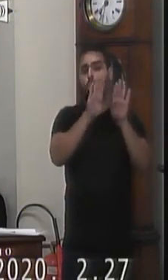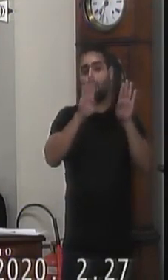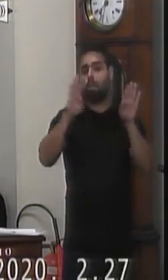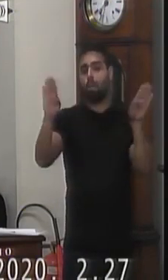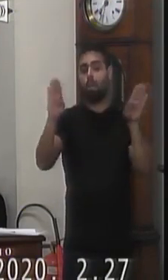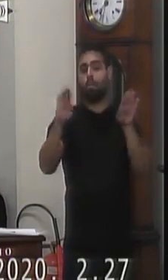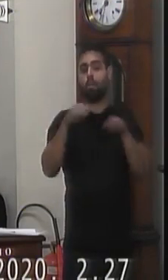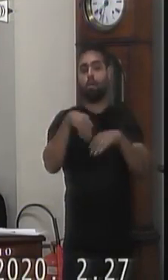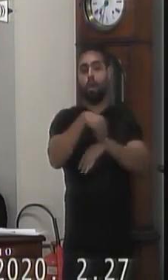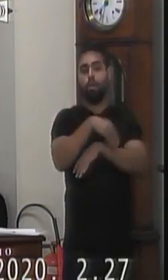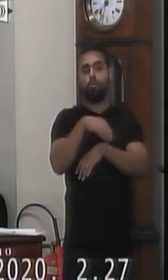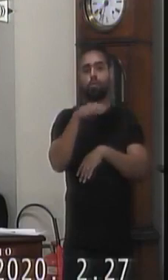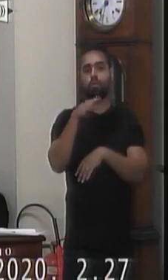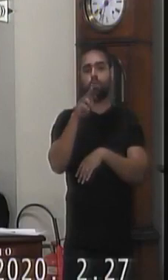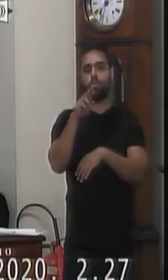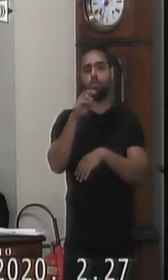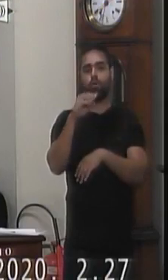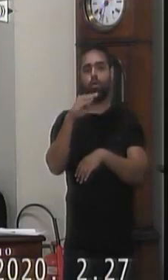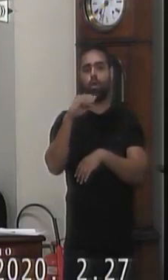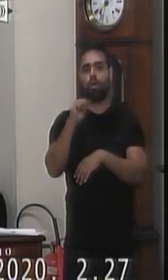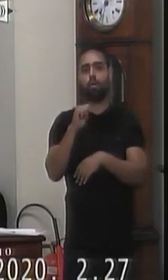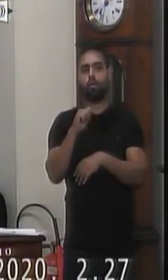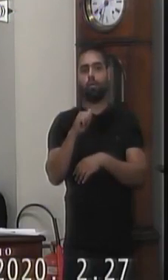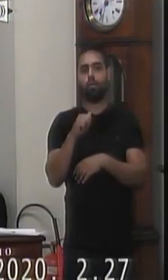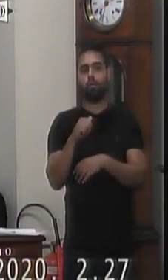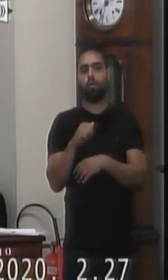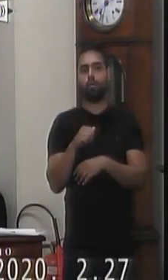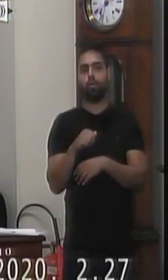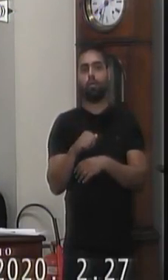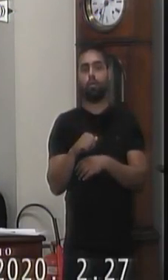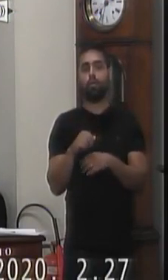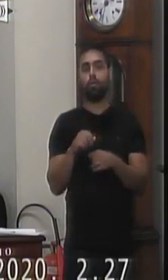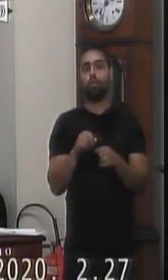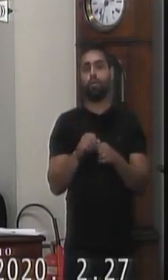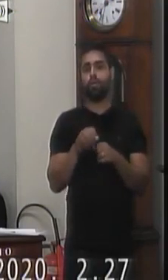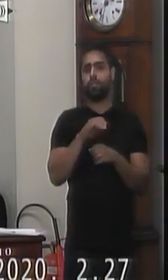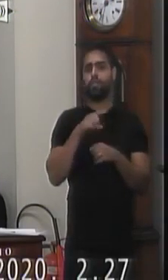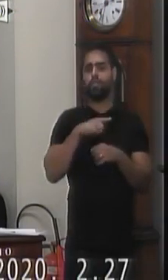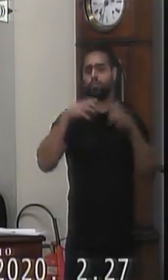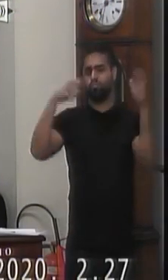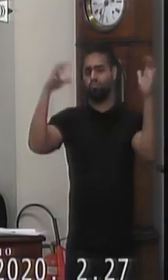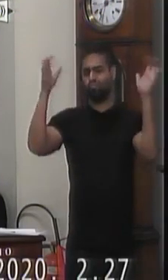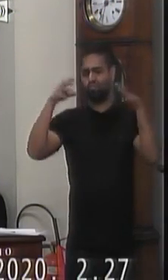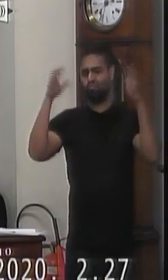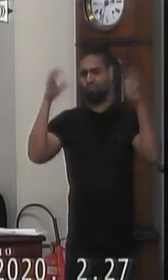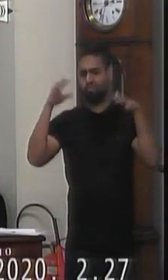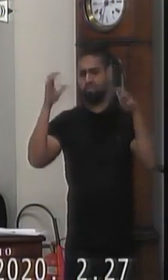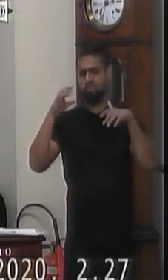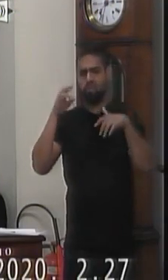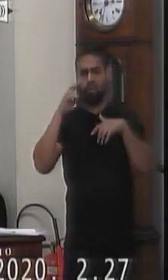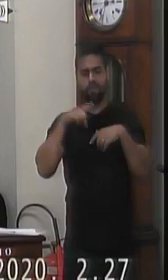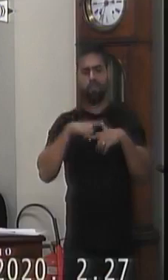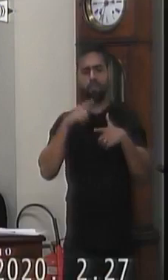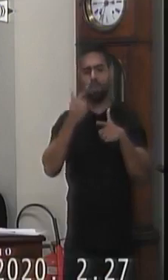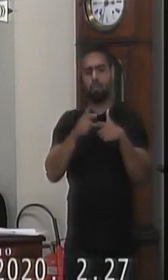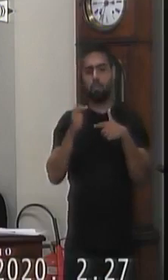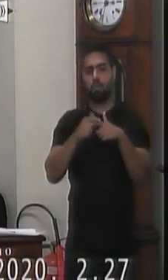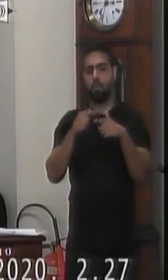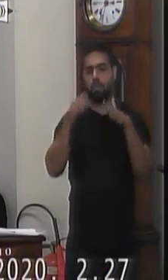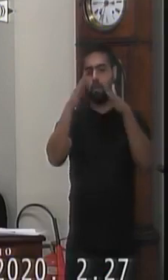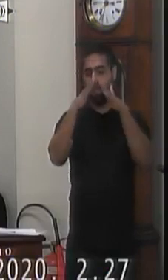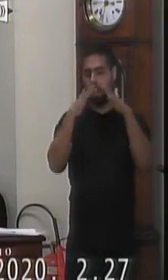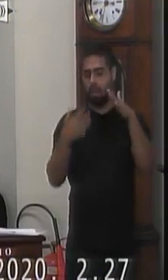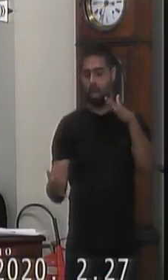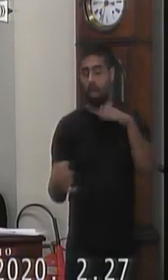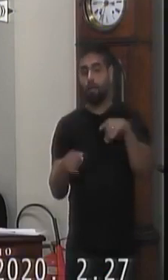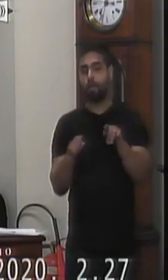da Broca, do distrito de Santa Isabel do Rio Preto. Nos períodos de fortes chuvas, o problema fica evidenciado com a caída de barrancos, além